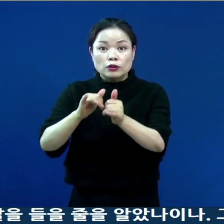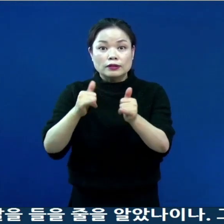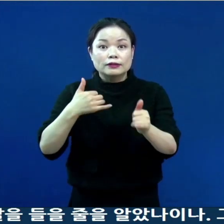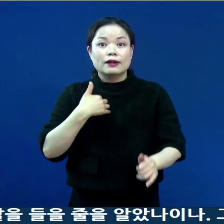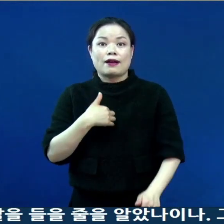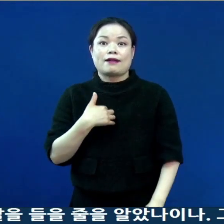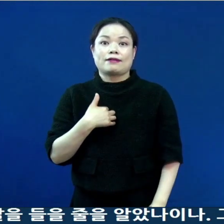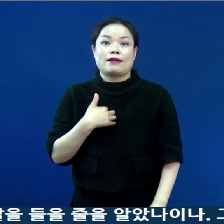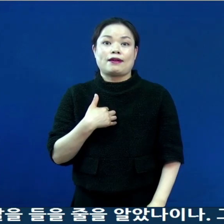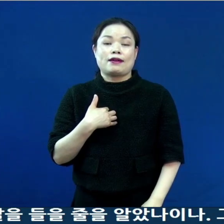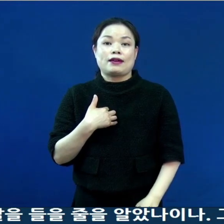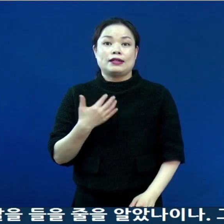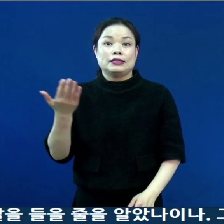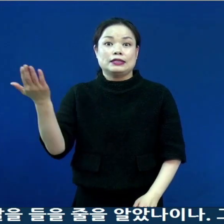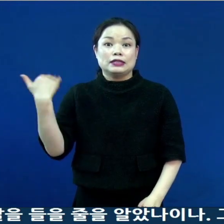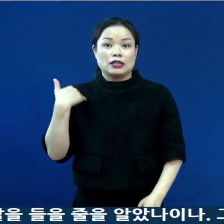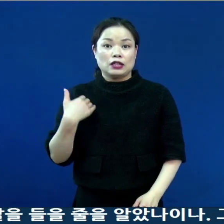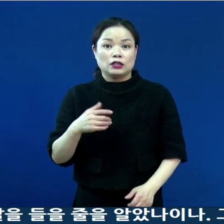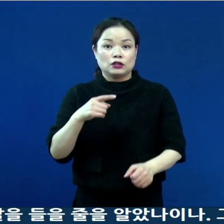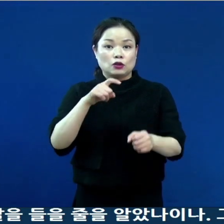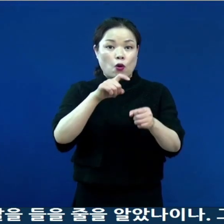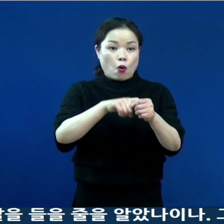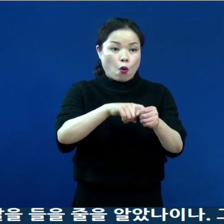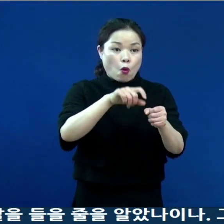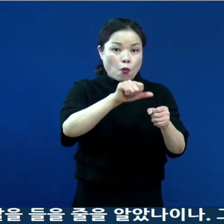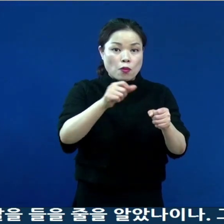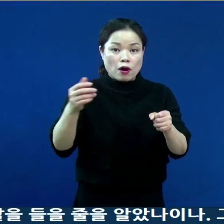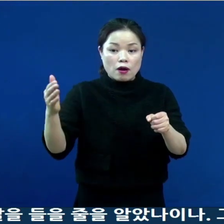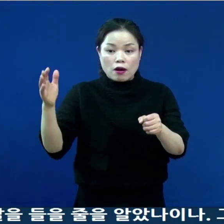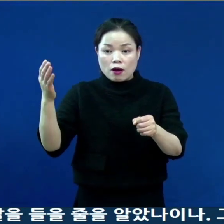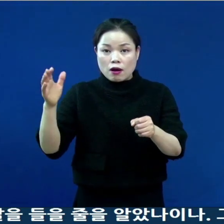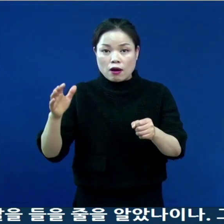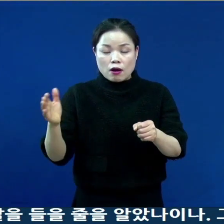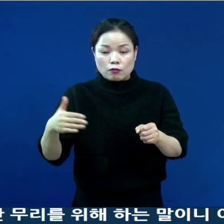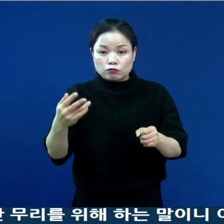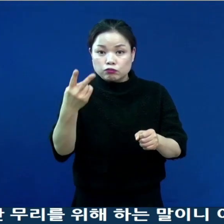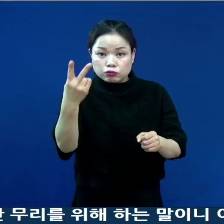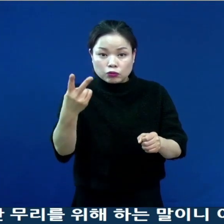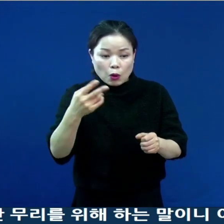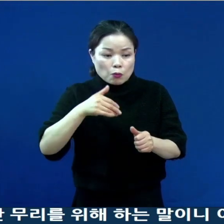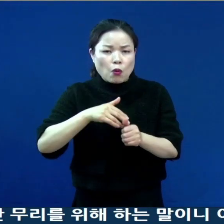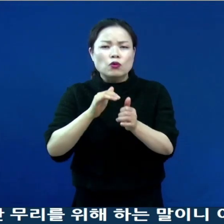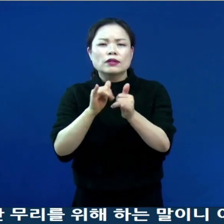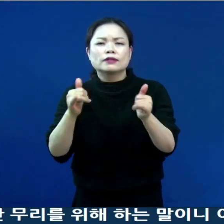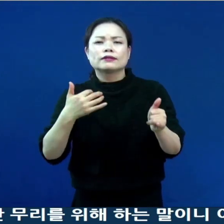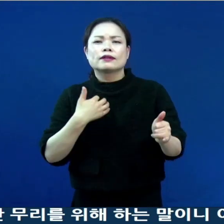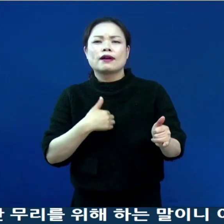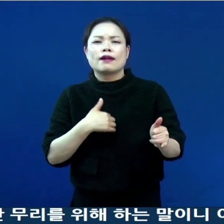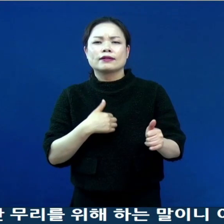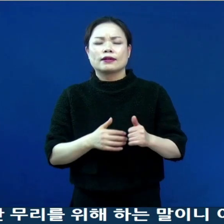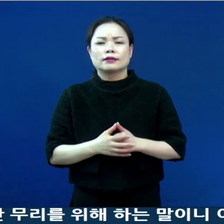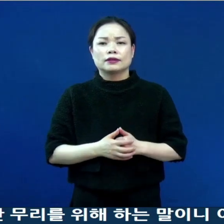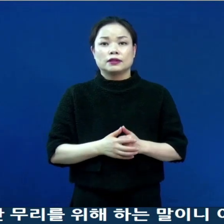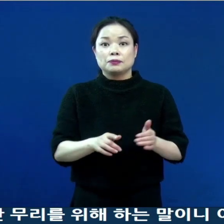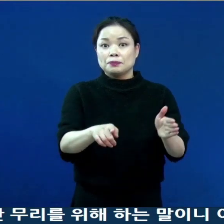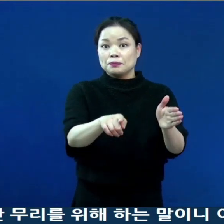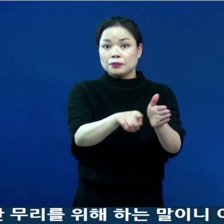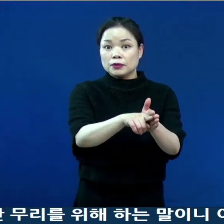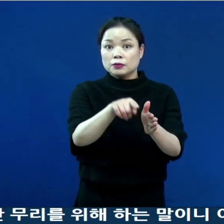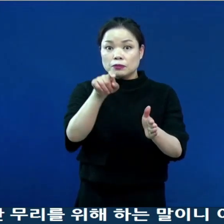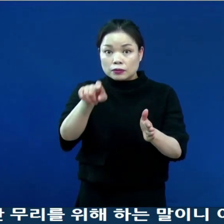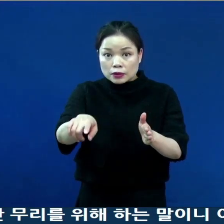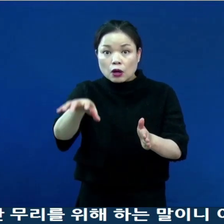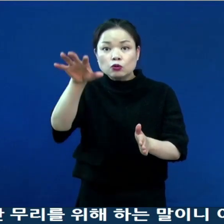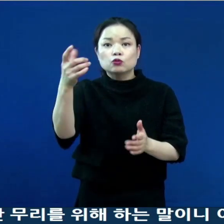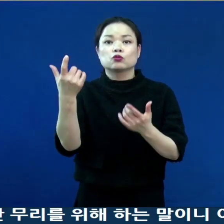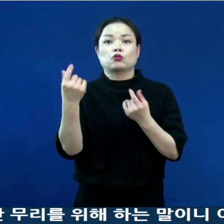알게 한다. 이전에 오병이어의 기적에서 내가 보내신 자인 것을 알게 하리라. 이 믿음이